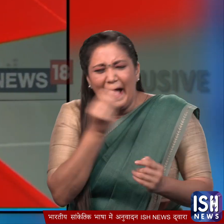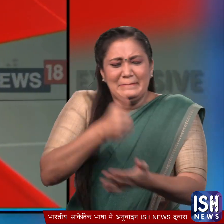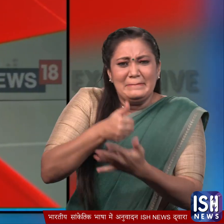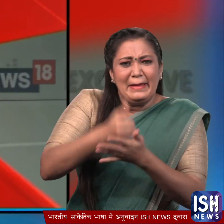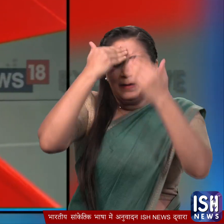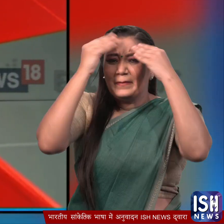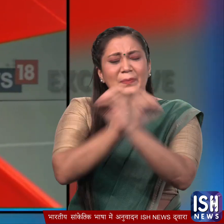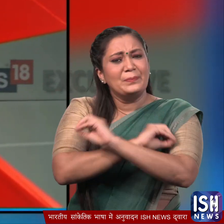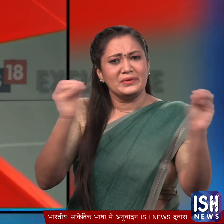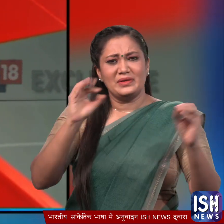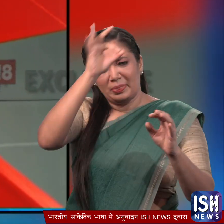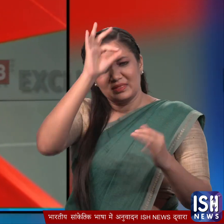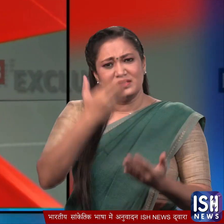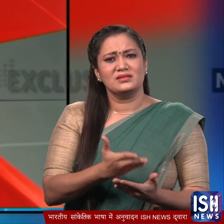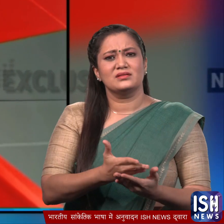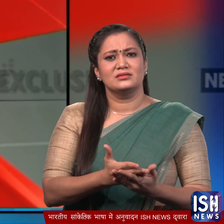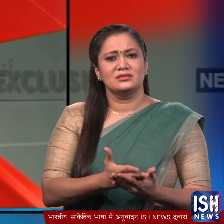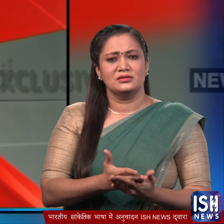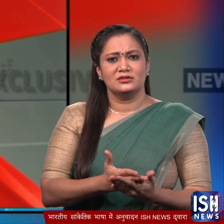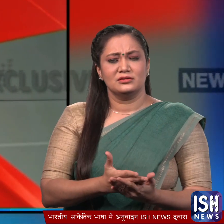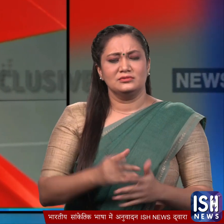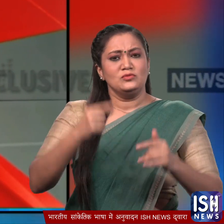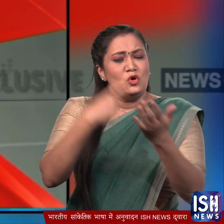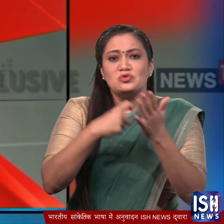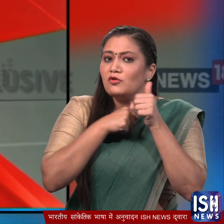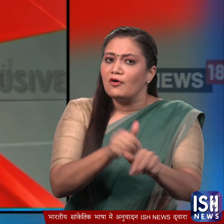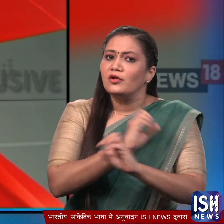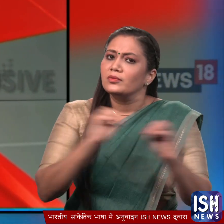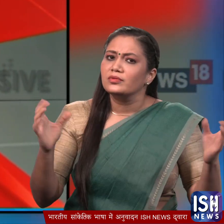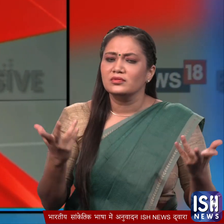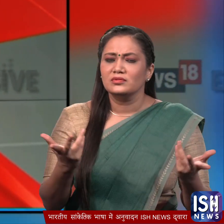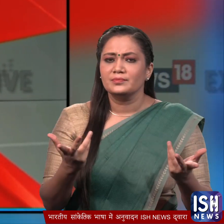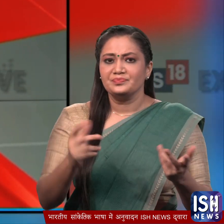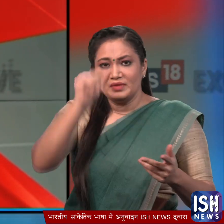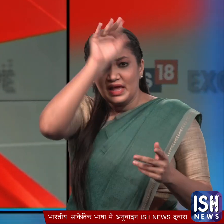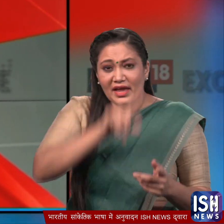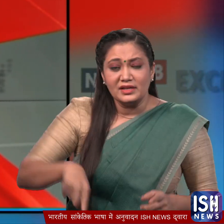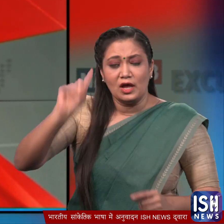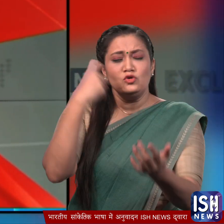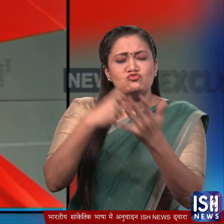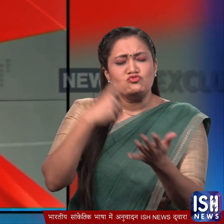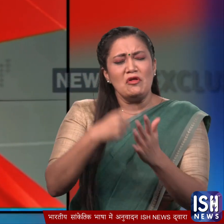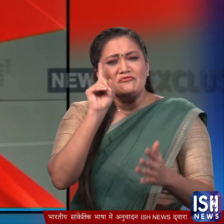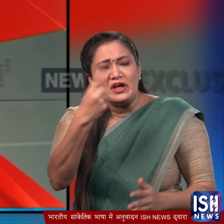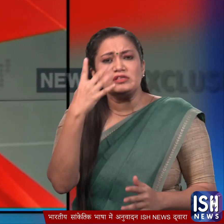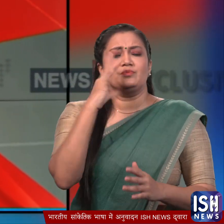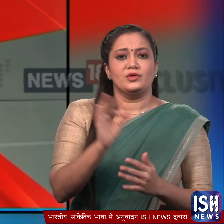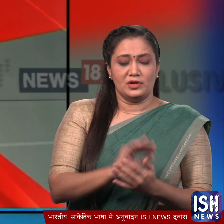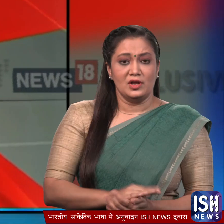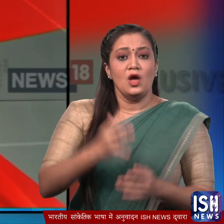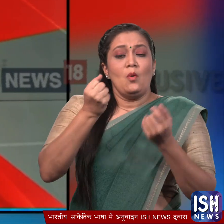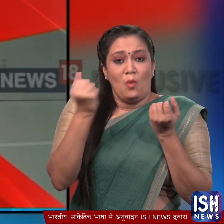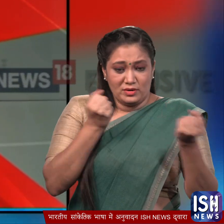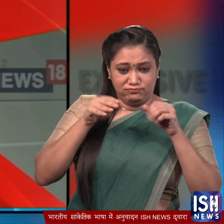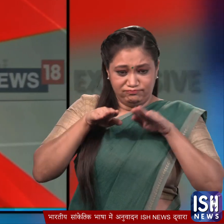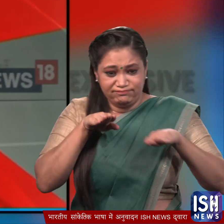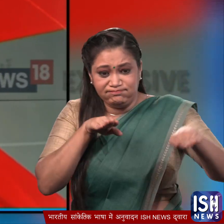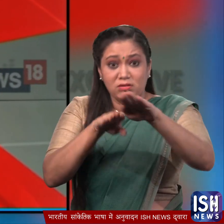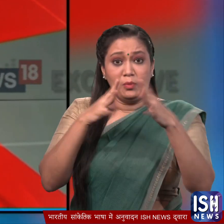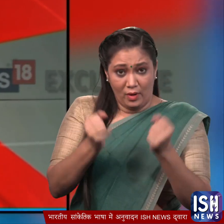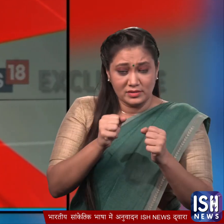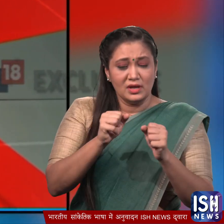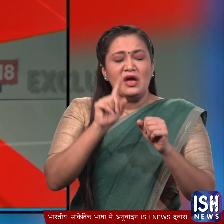है, जिसमें हाईवे पर कई गाड़ियां गुजरती दिखाई दी। इसी बीच ओवरटेक करने की कोशिश में एक कार अचानक किनारे चल